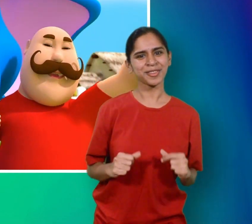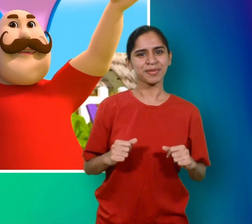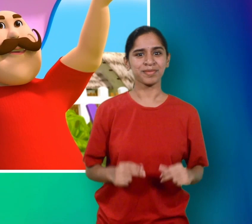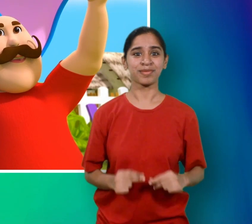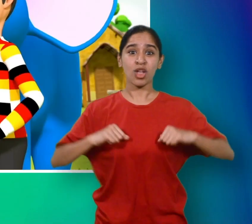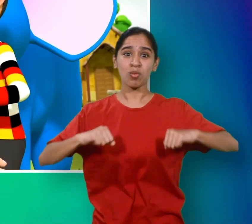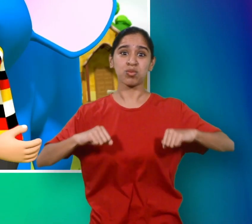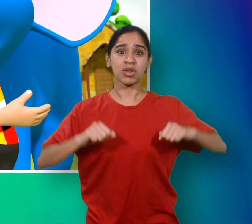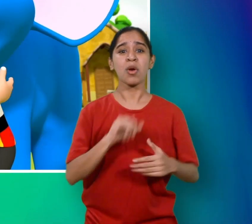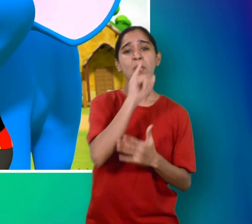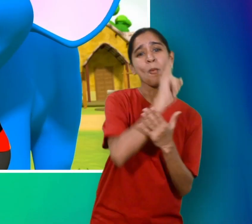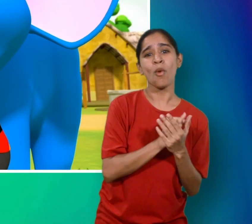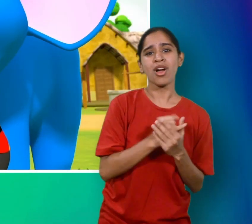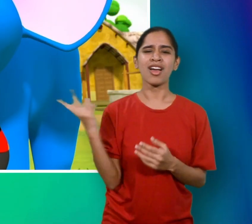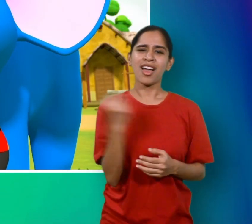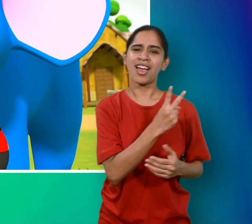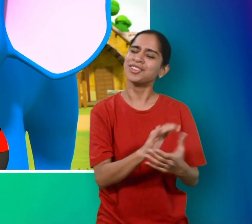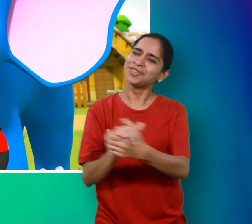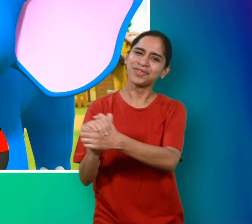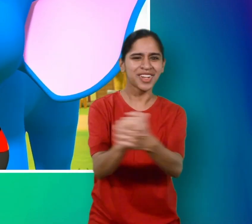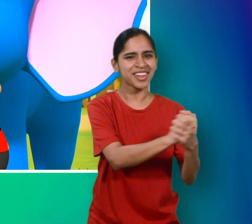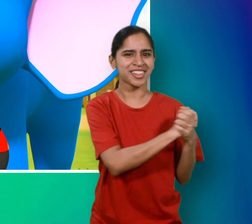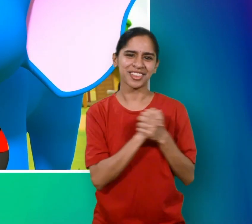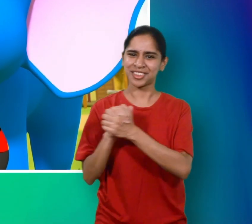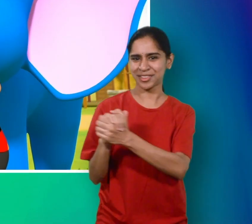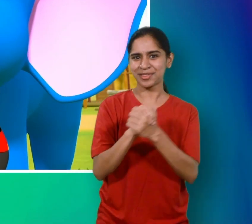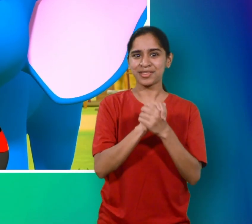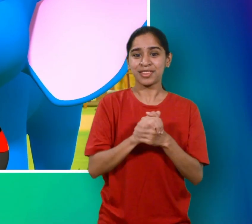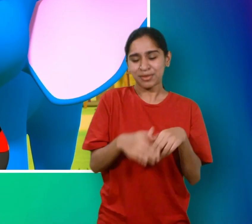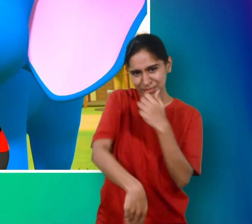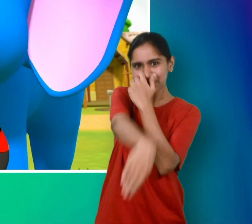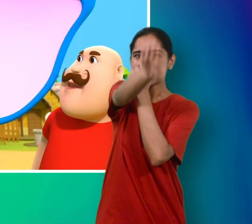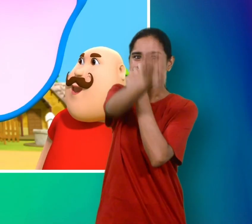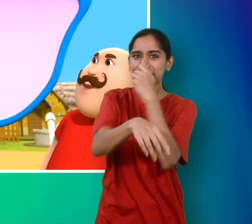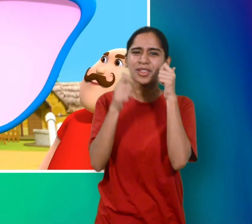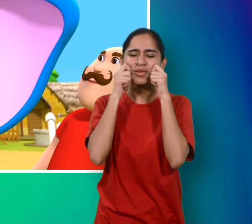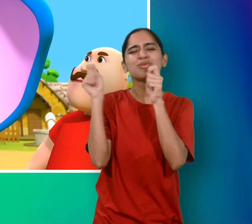मोटू पतलू थे दो साथी लाए एक प्यारा सा हाथी